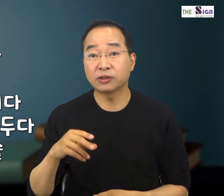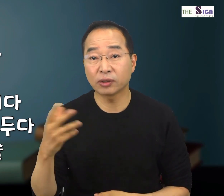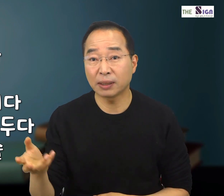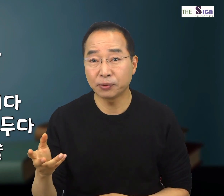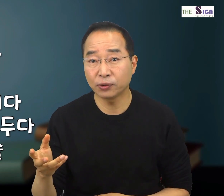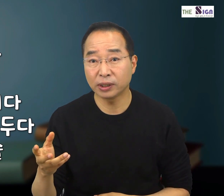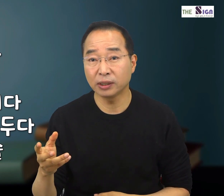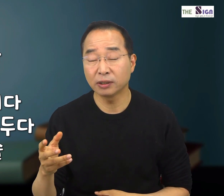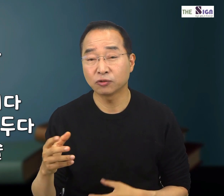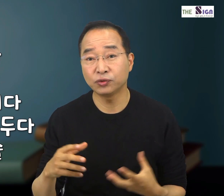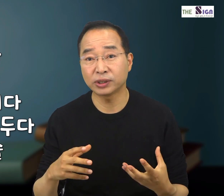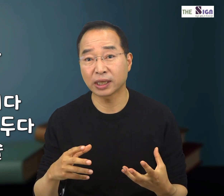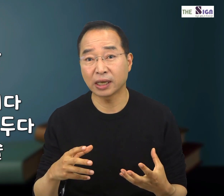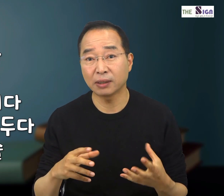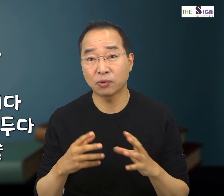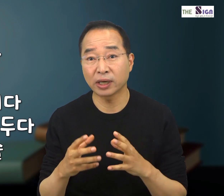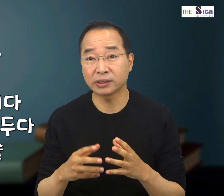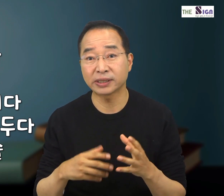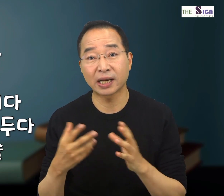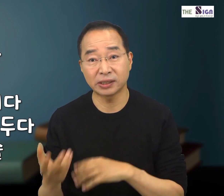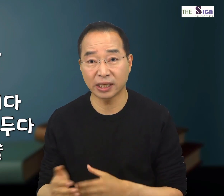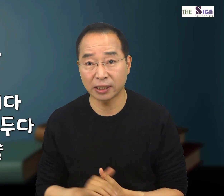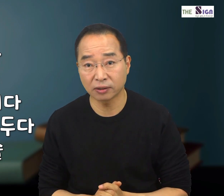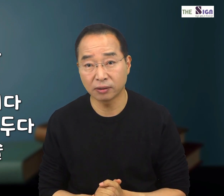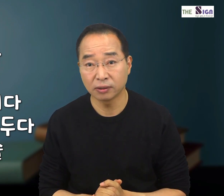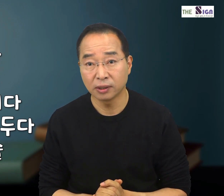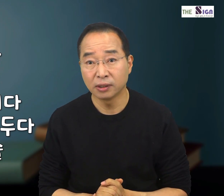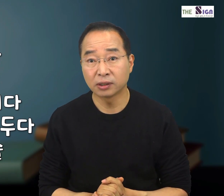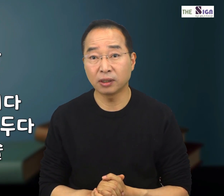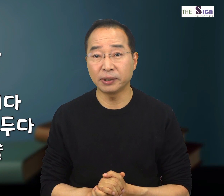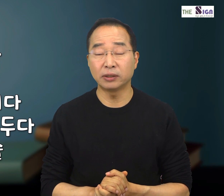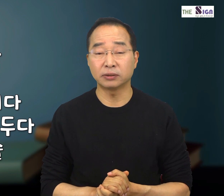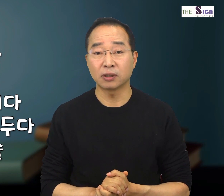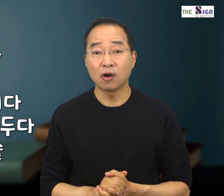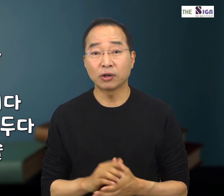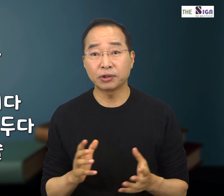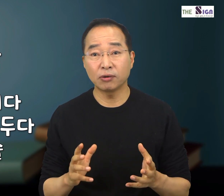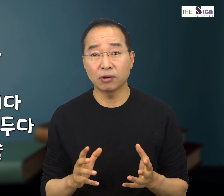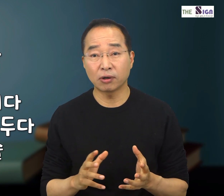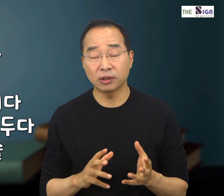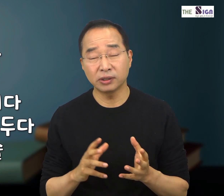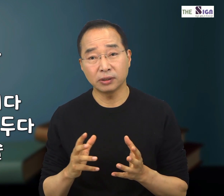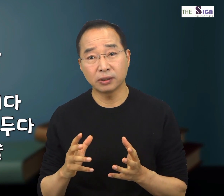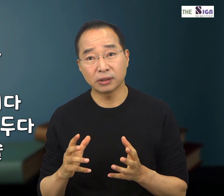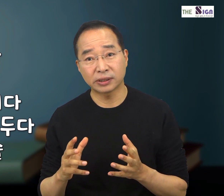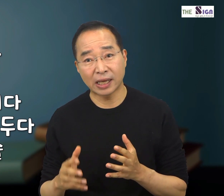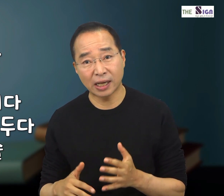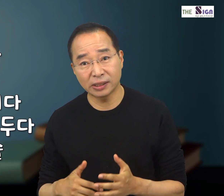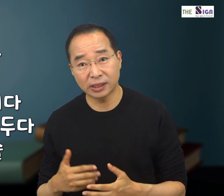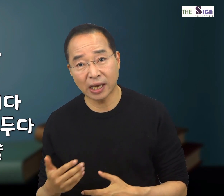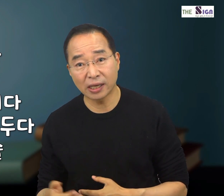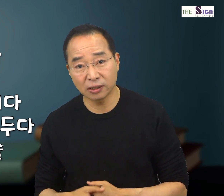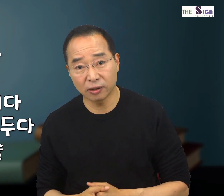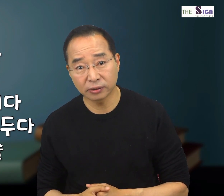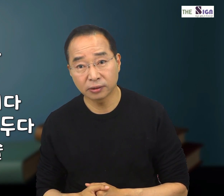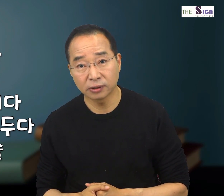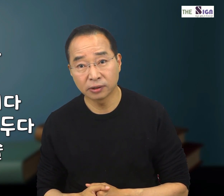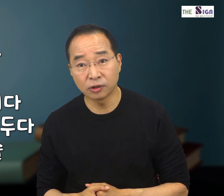기적이란 표현이 순식간에 뭔가를 사라지게 하는 것. 그러면 어떤 거를 사라지게 하는 것, 그것 중에